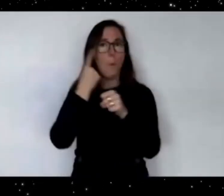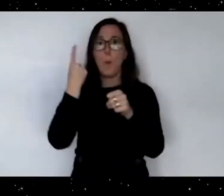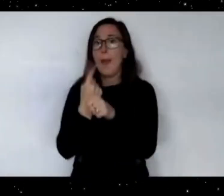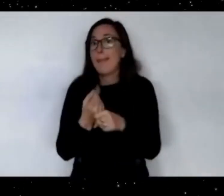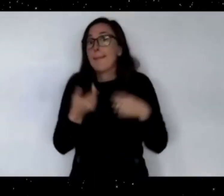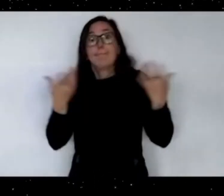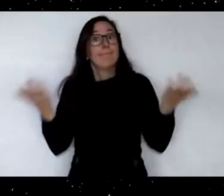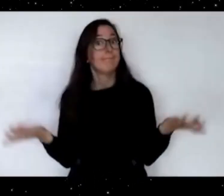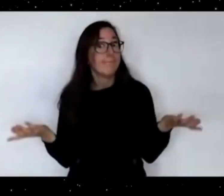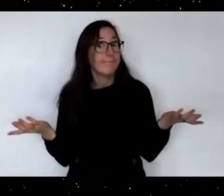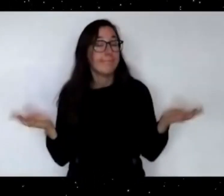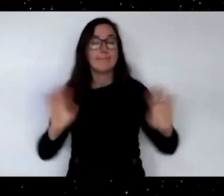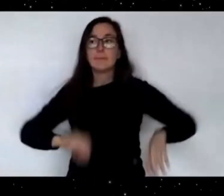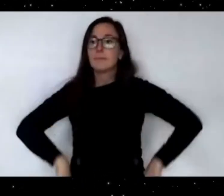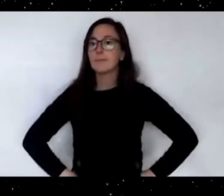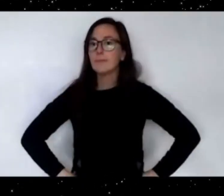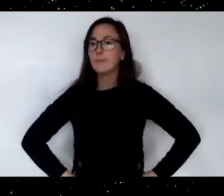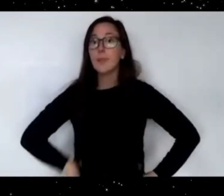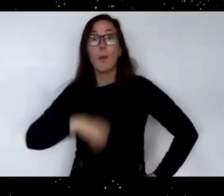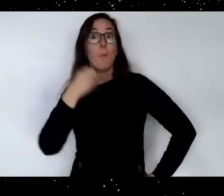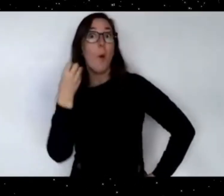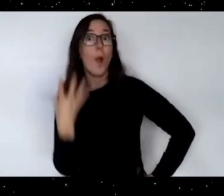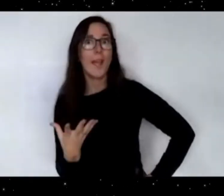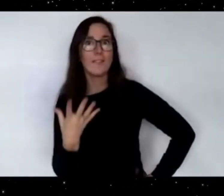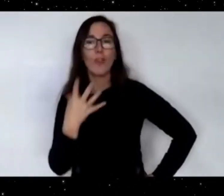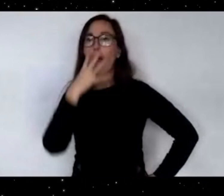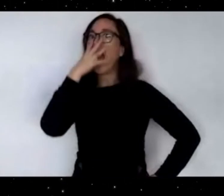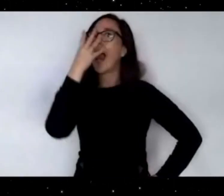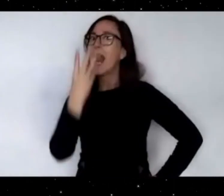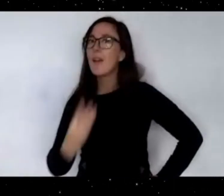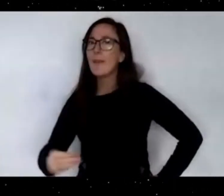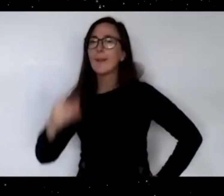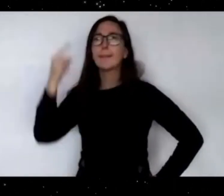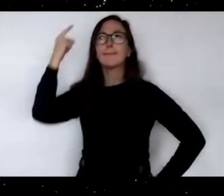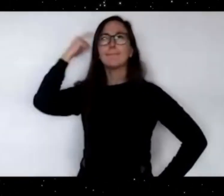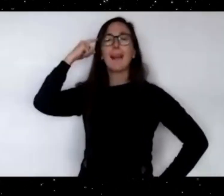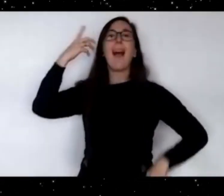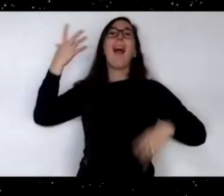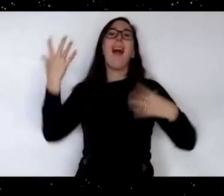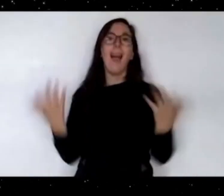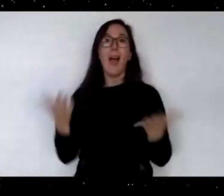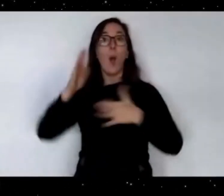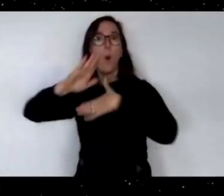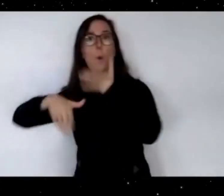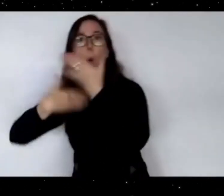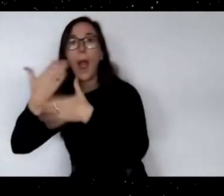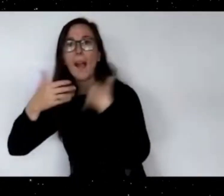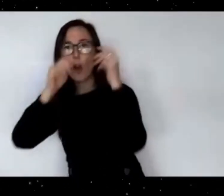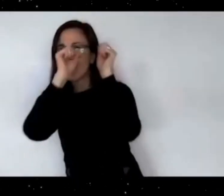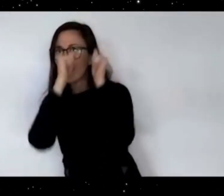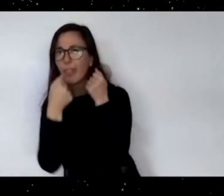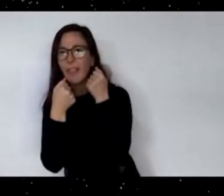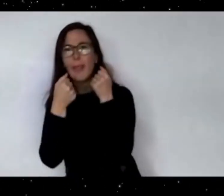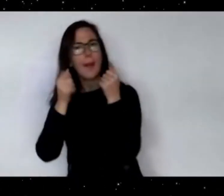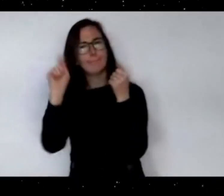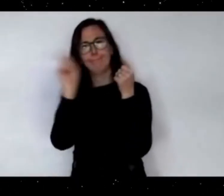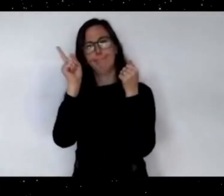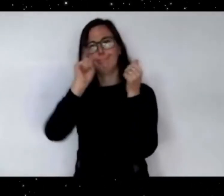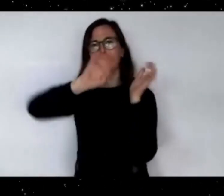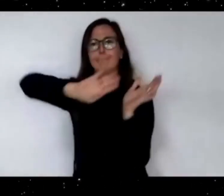Por eso, desde ese día, los elefantes prefieren jugar a la mancha.